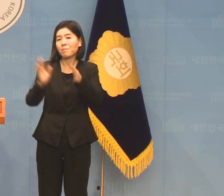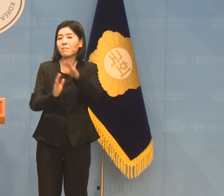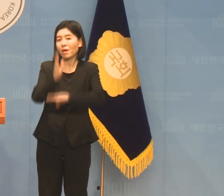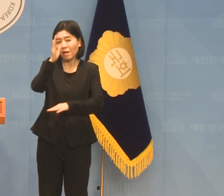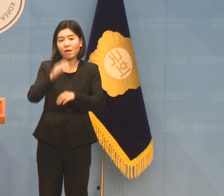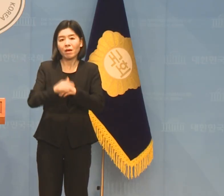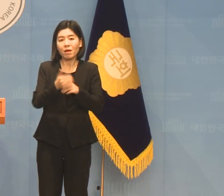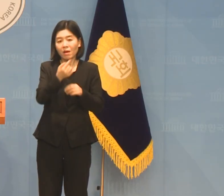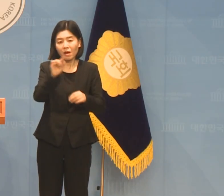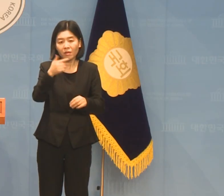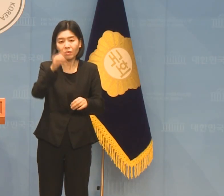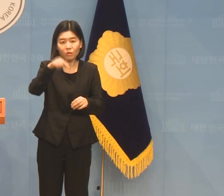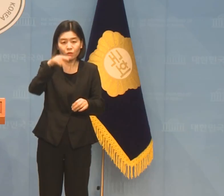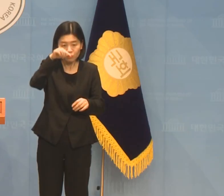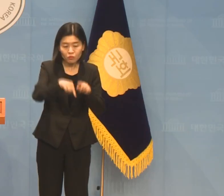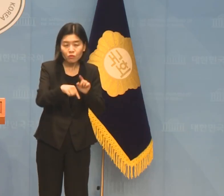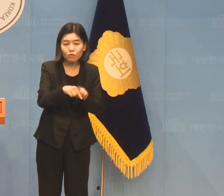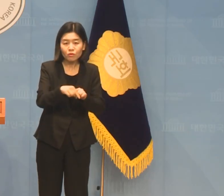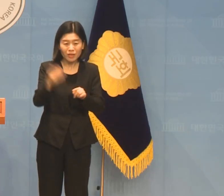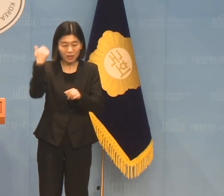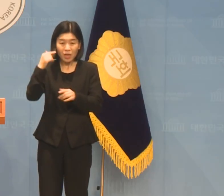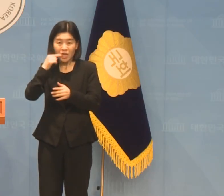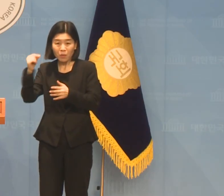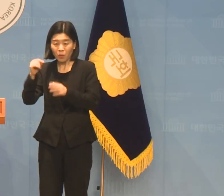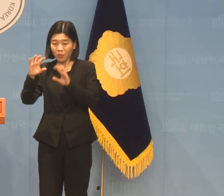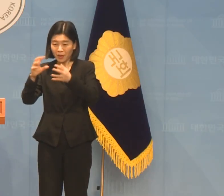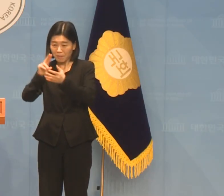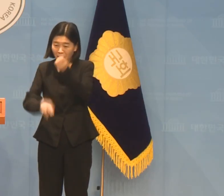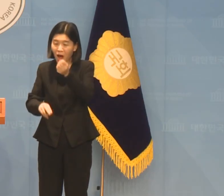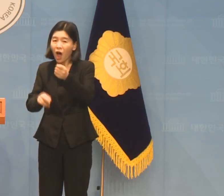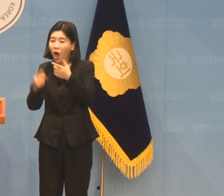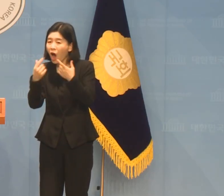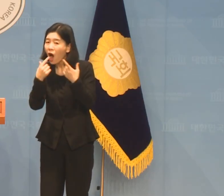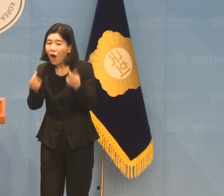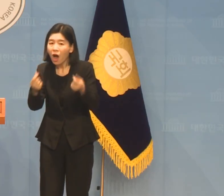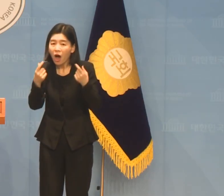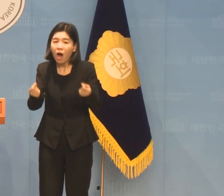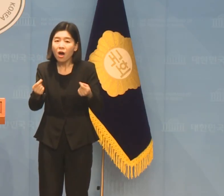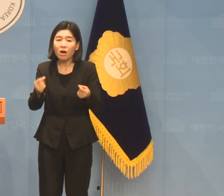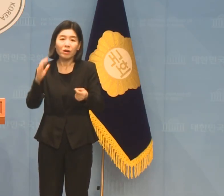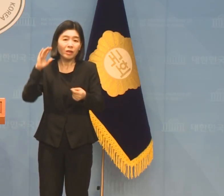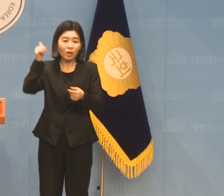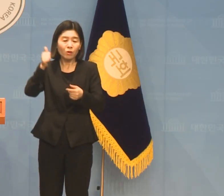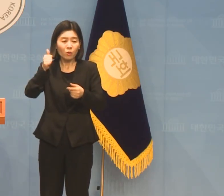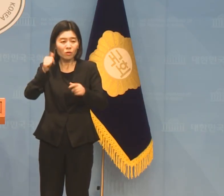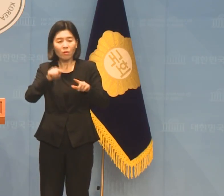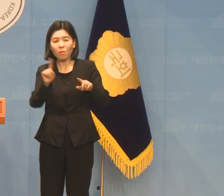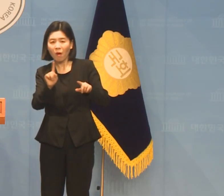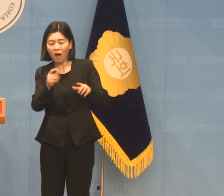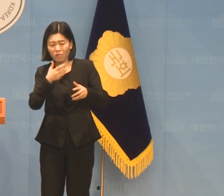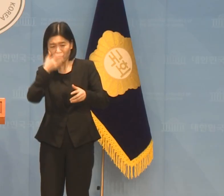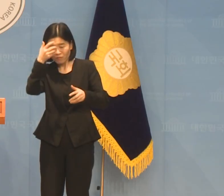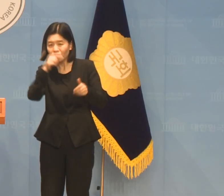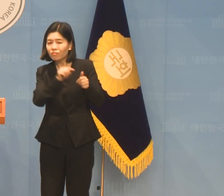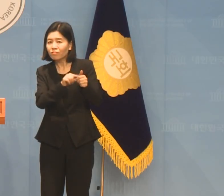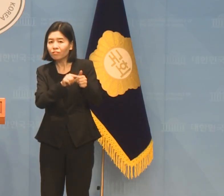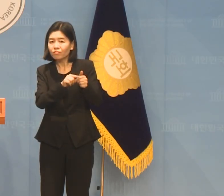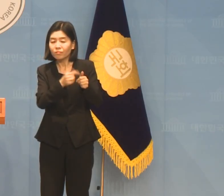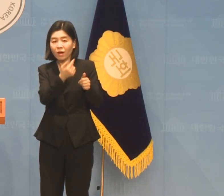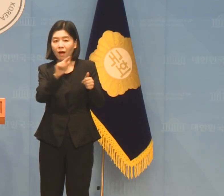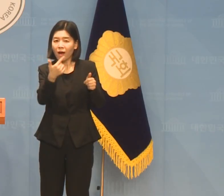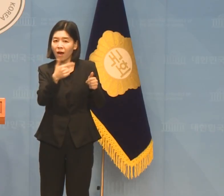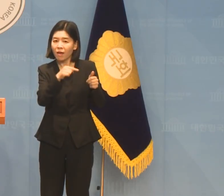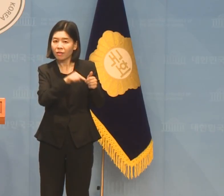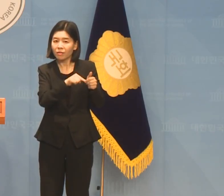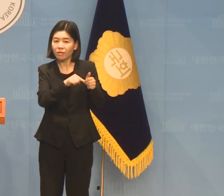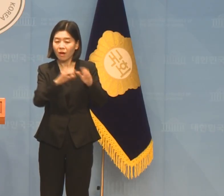되어 탄핵 정권의 총리가 아니라 대통령의 꿈을 꾸고 있습니다. 한 대행은